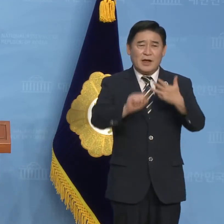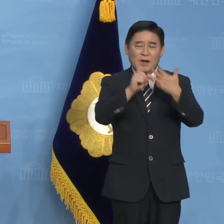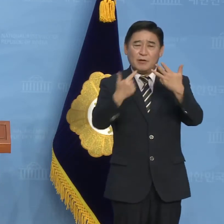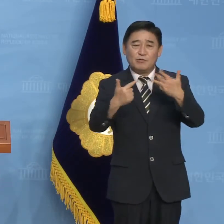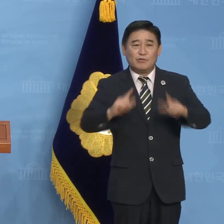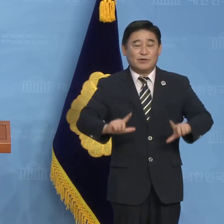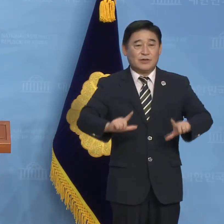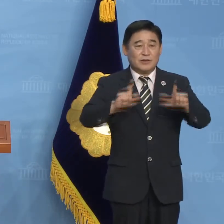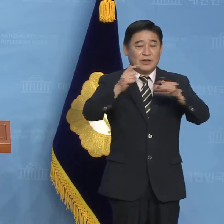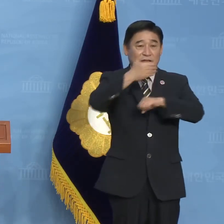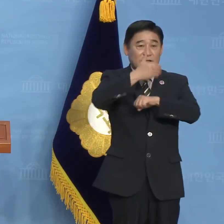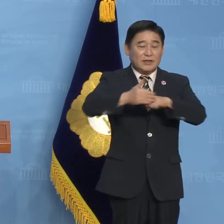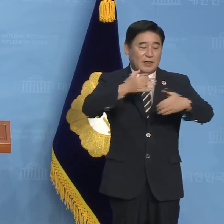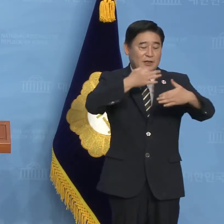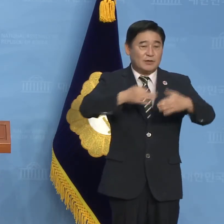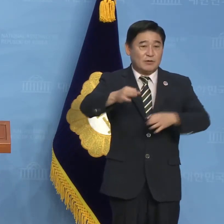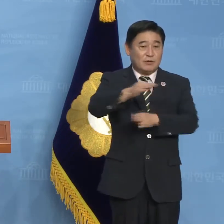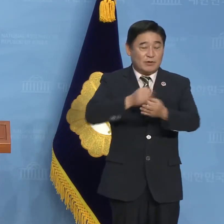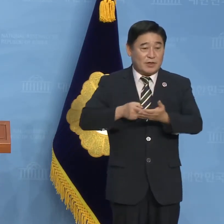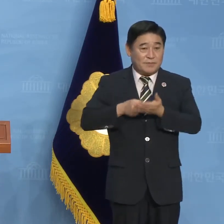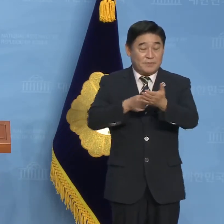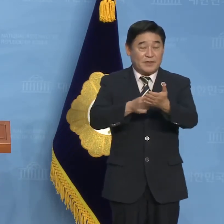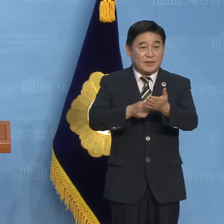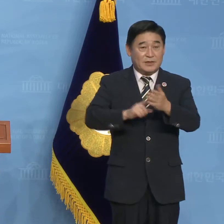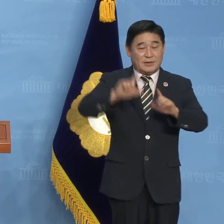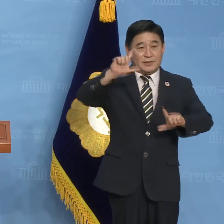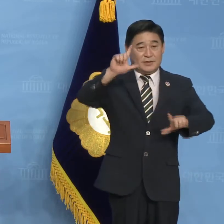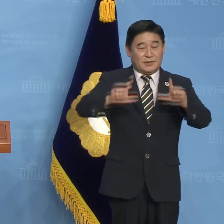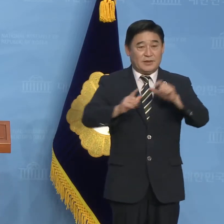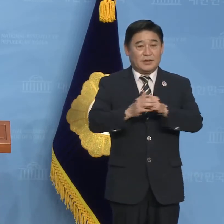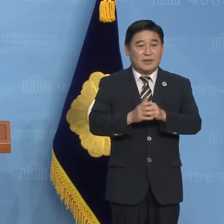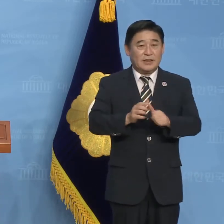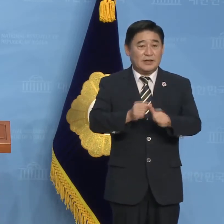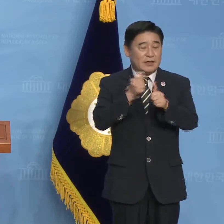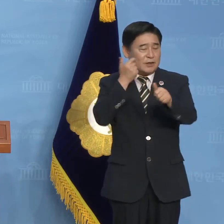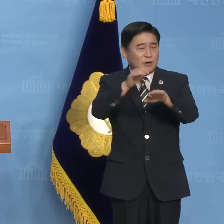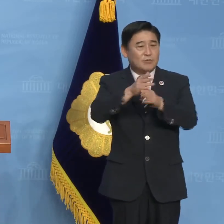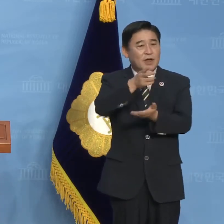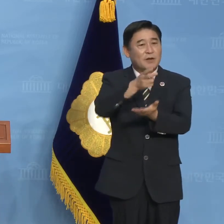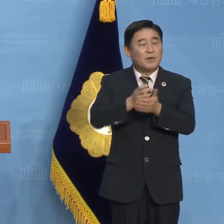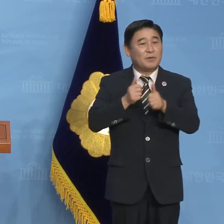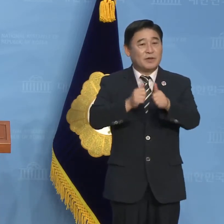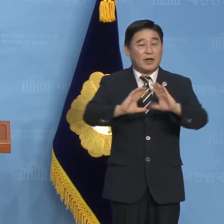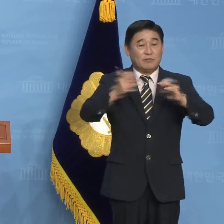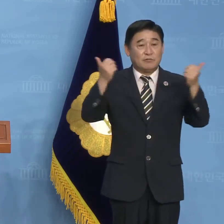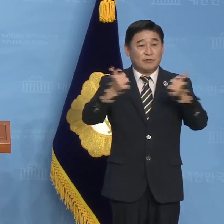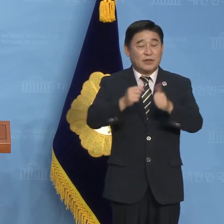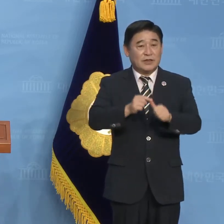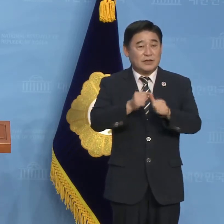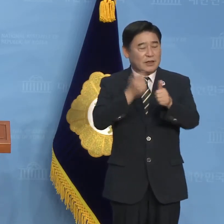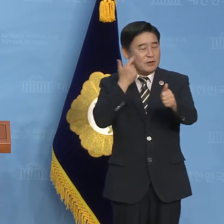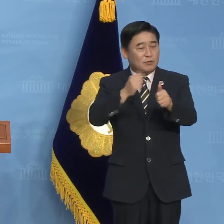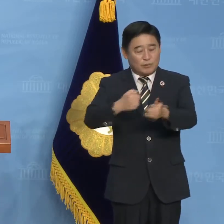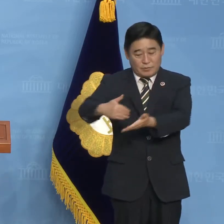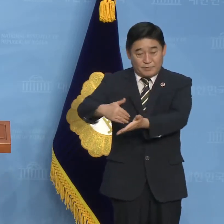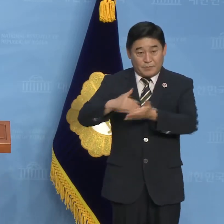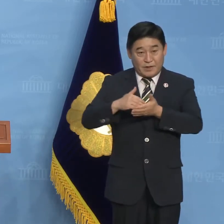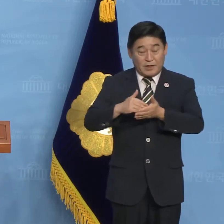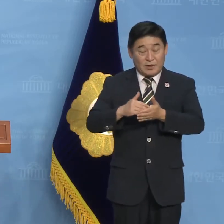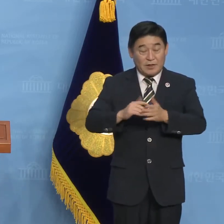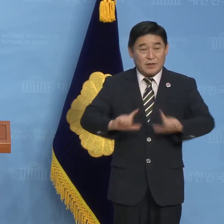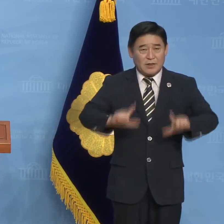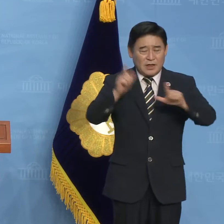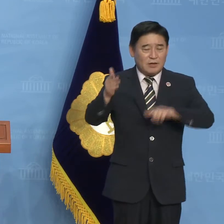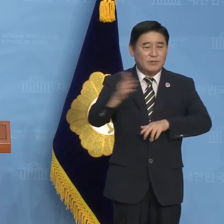6일 기획재정위원회에 회부된 상태입니다. 인사청문회법에 따라서 국회는 인사청문 요청안이 제출된